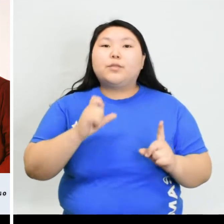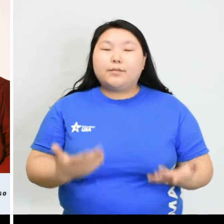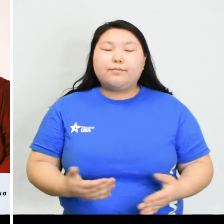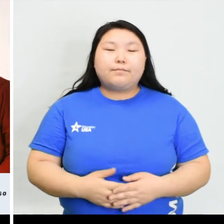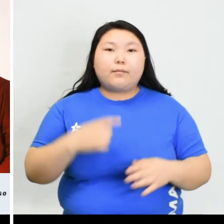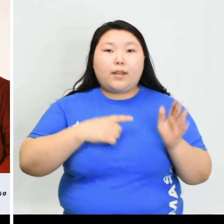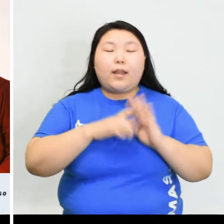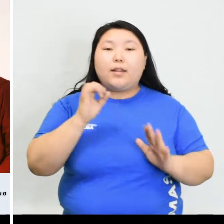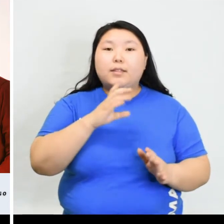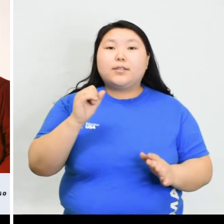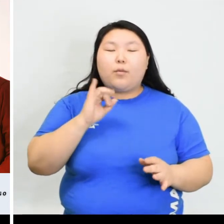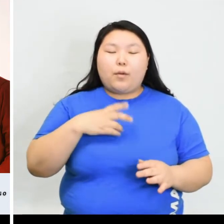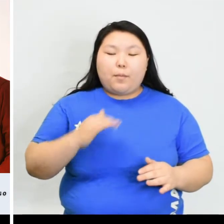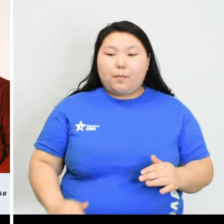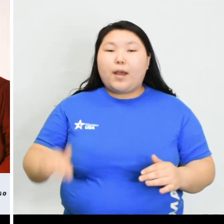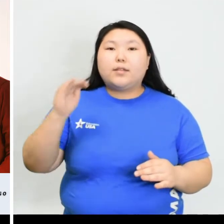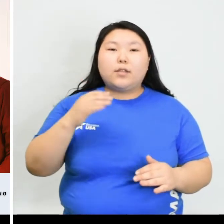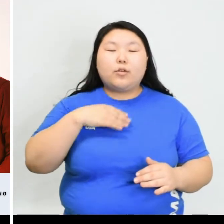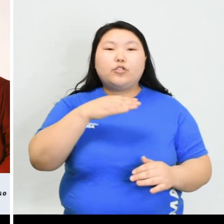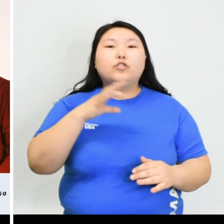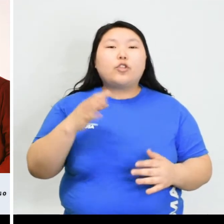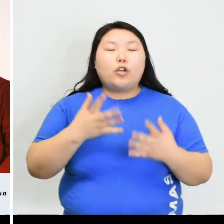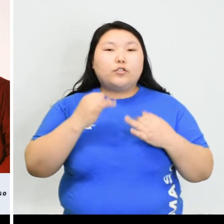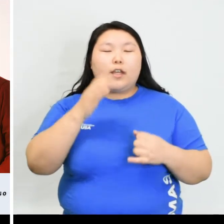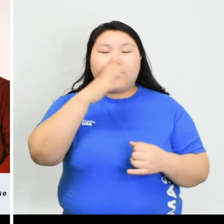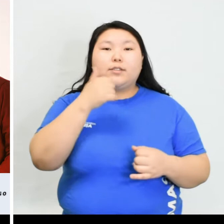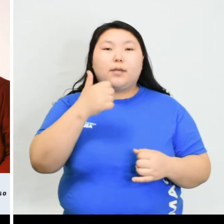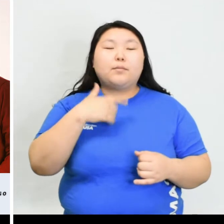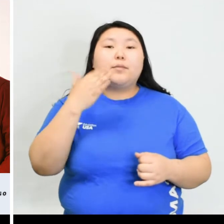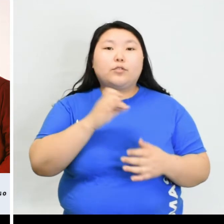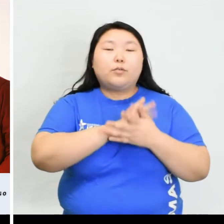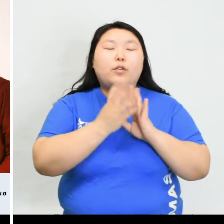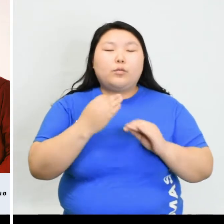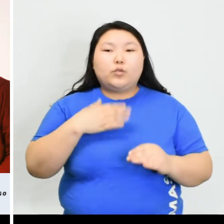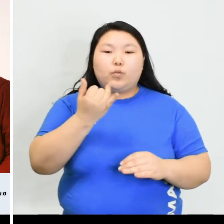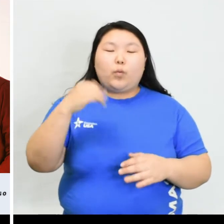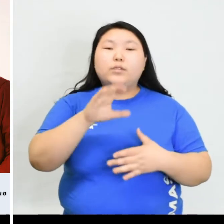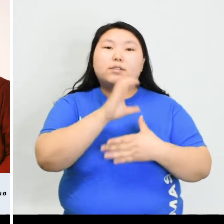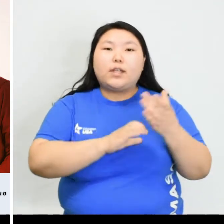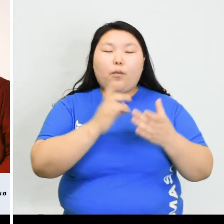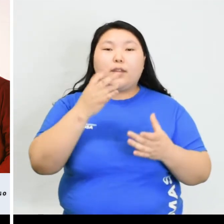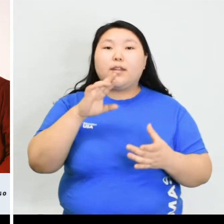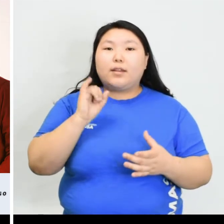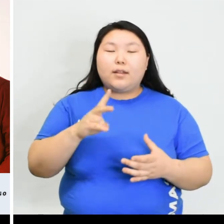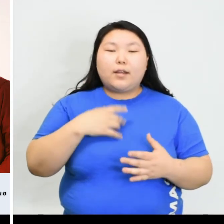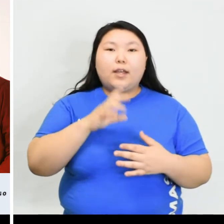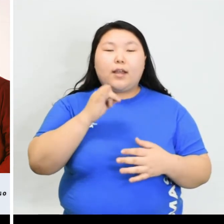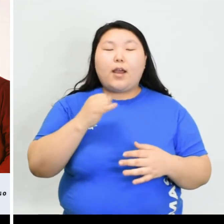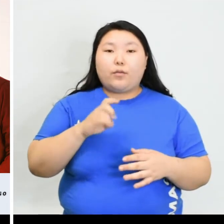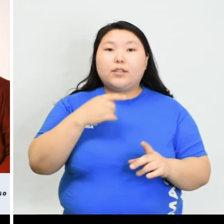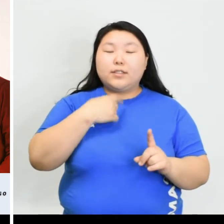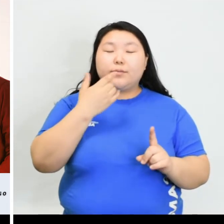мэрэгчлэр сонгосон бэ? За, анхнаасаа бол багаас бол би нэг тоонд айгүй сайн байсан болохоор шууд санхүү,